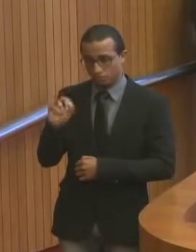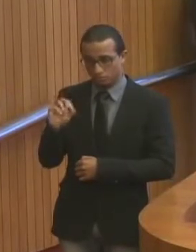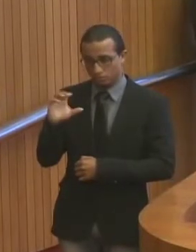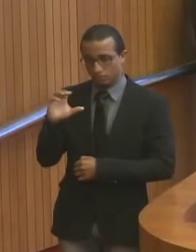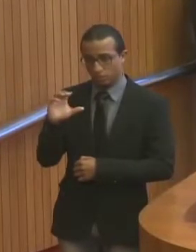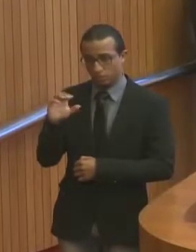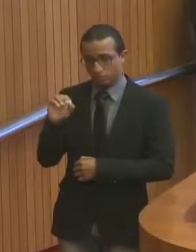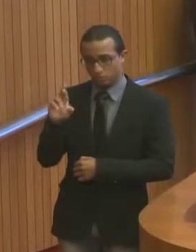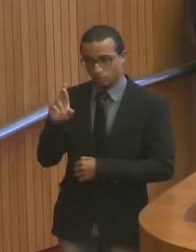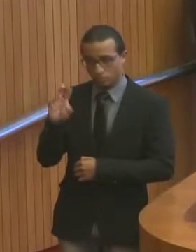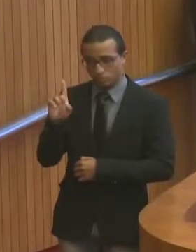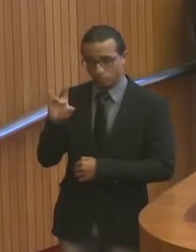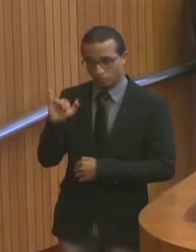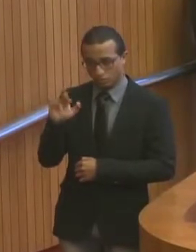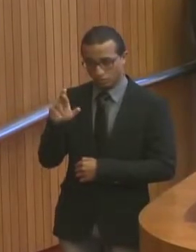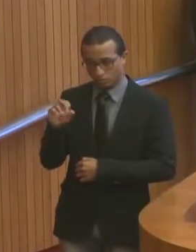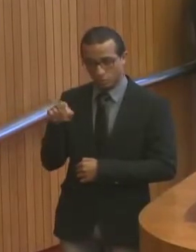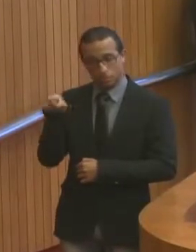determinou